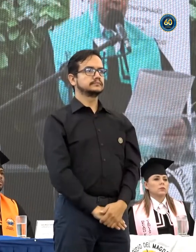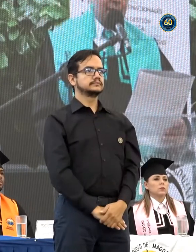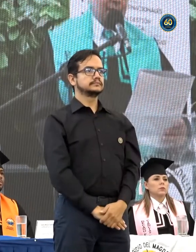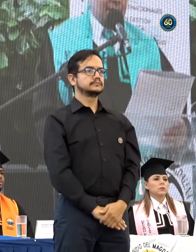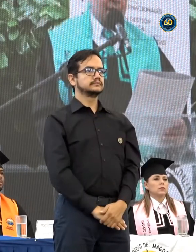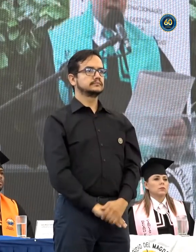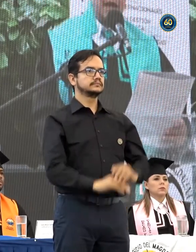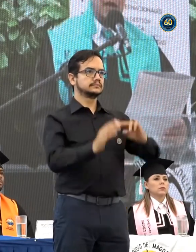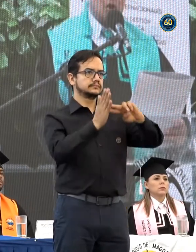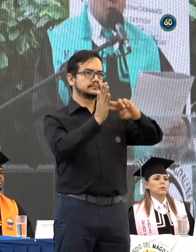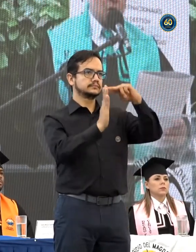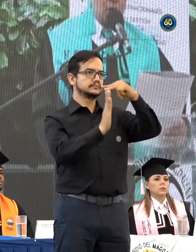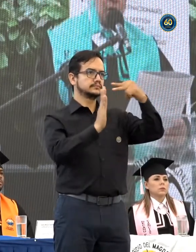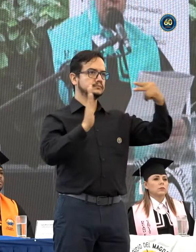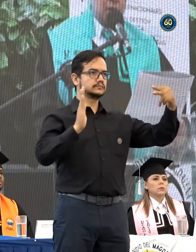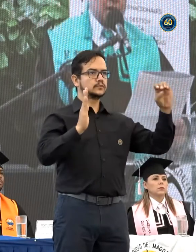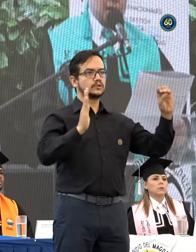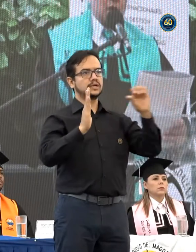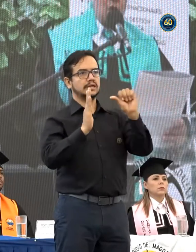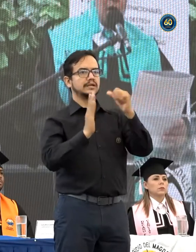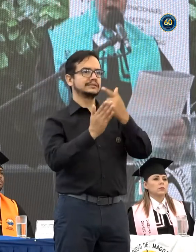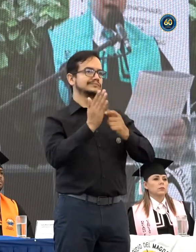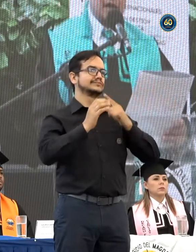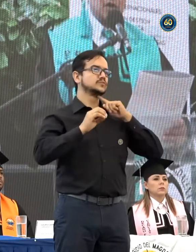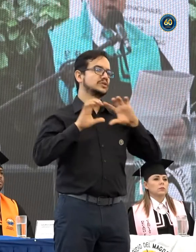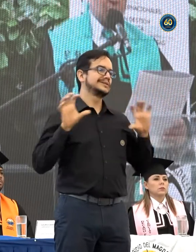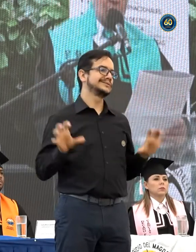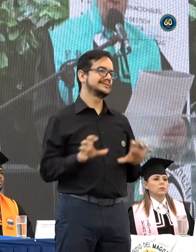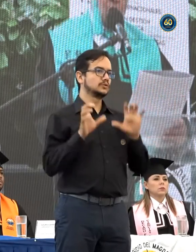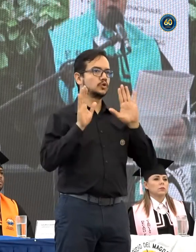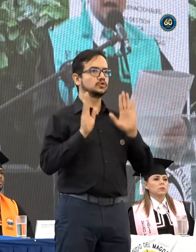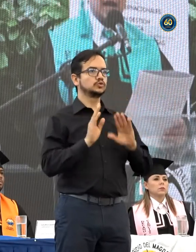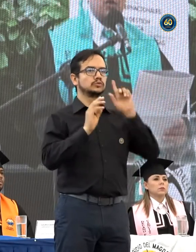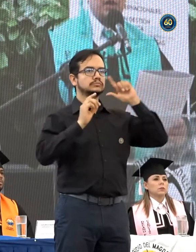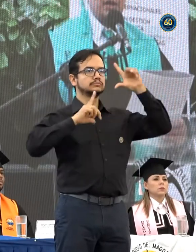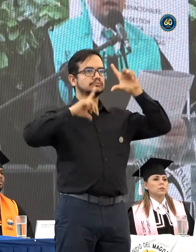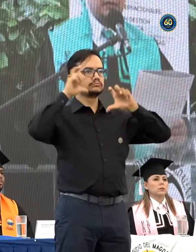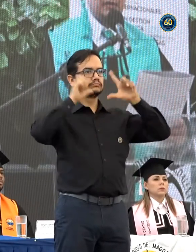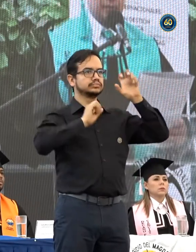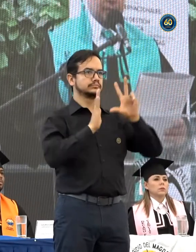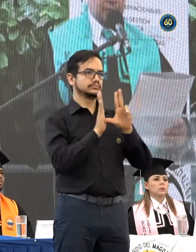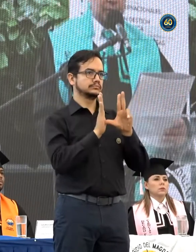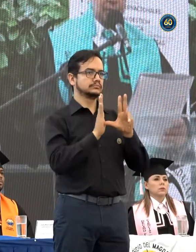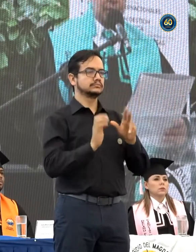tecnólogo tecnóloga en gestión hotelera y turística